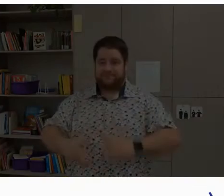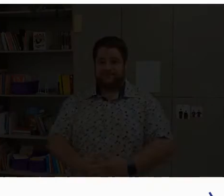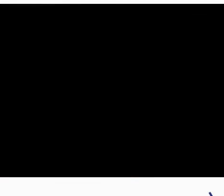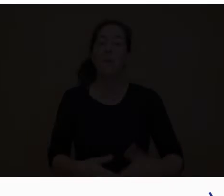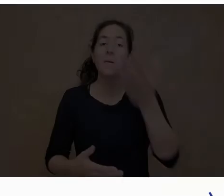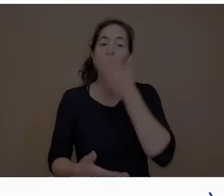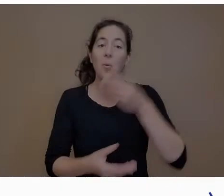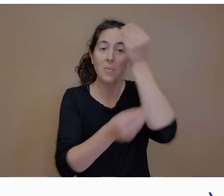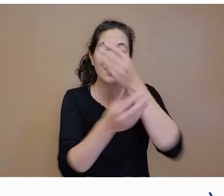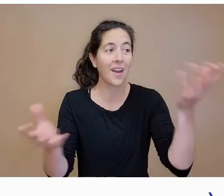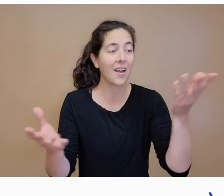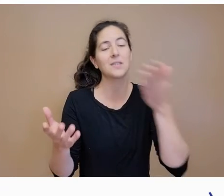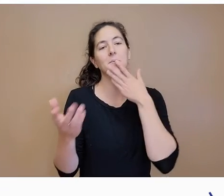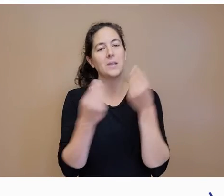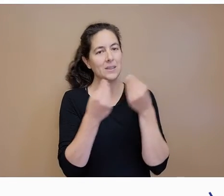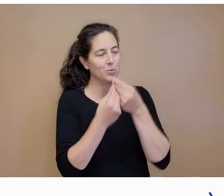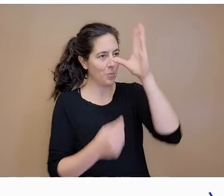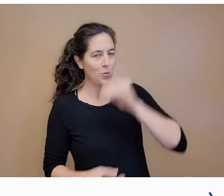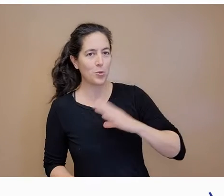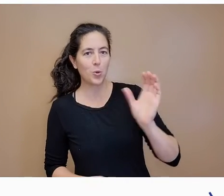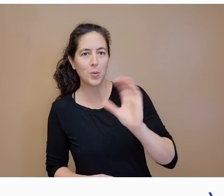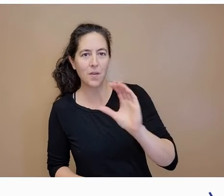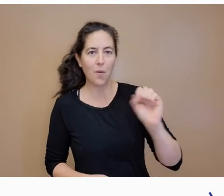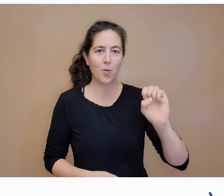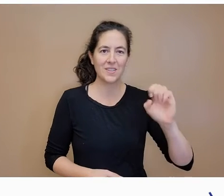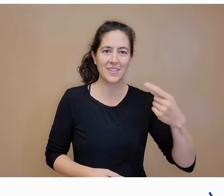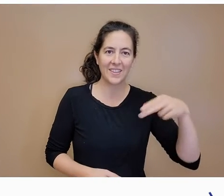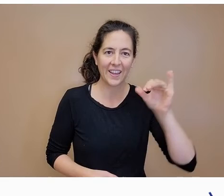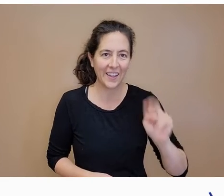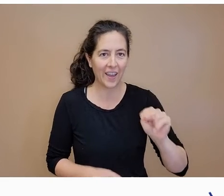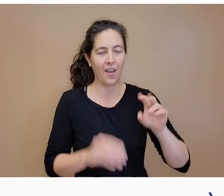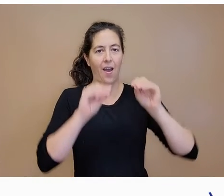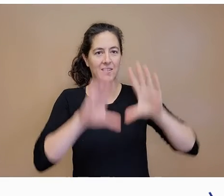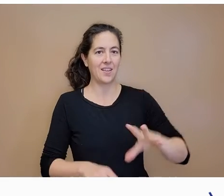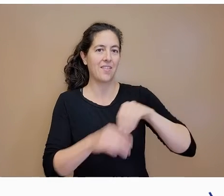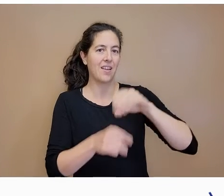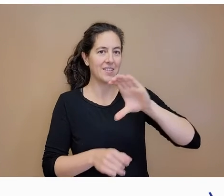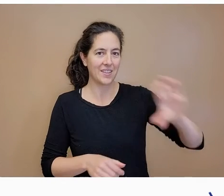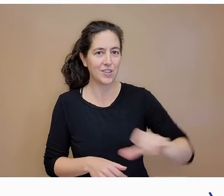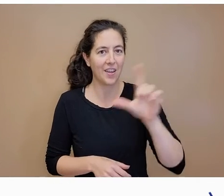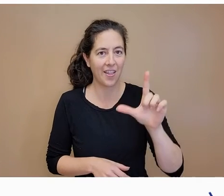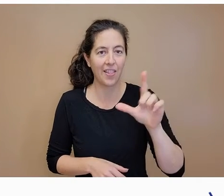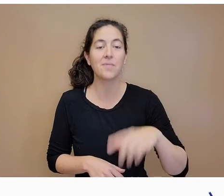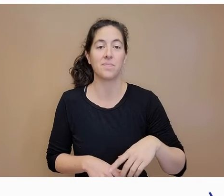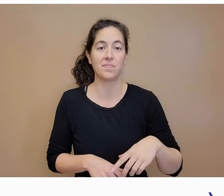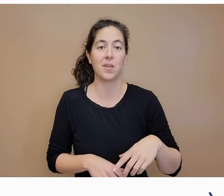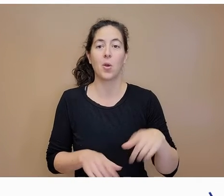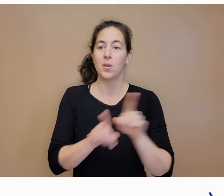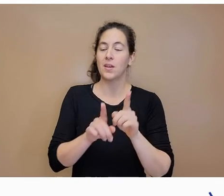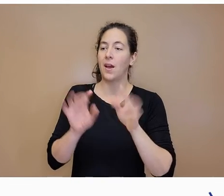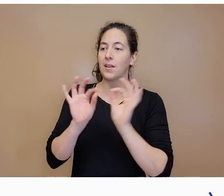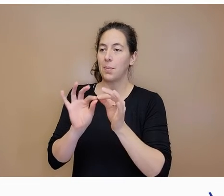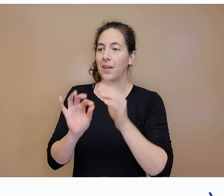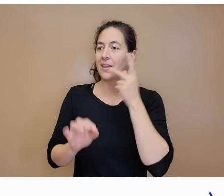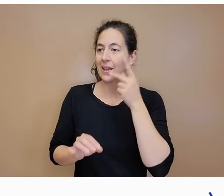voilà, quel beau message. Merci beaucoup, M. Christopher Séguin, enseignant au consortium Centre Jules Léger et